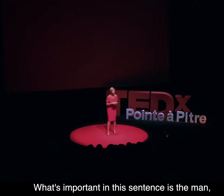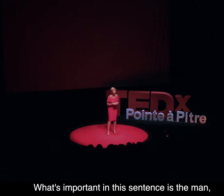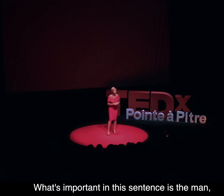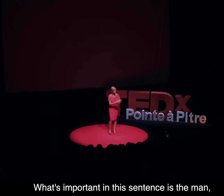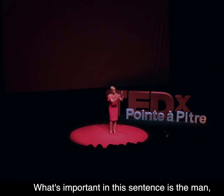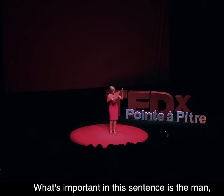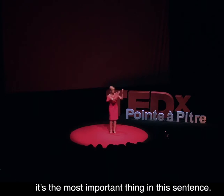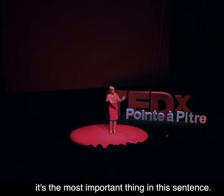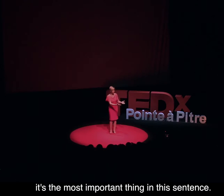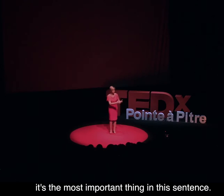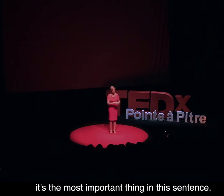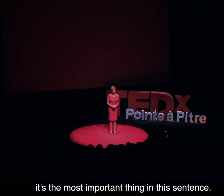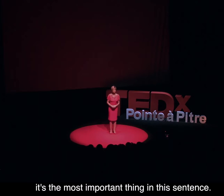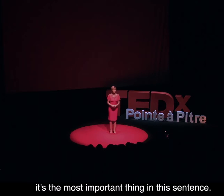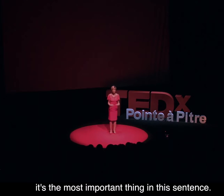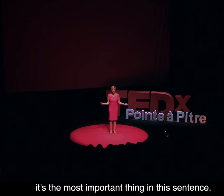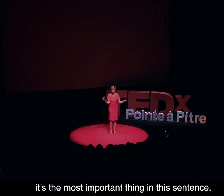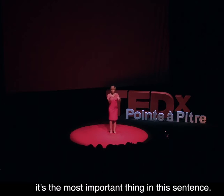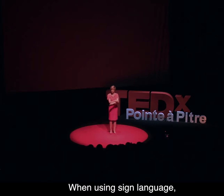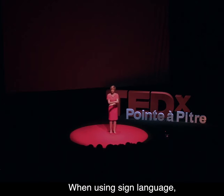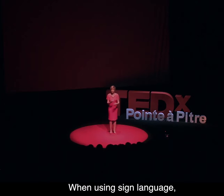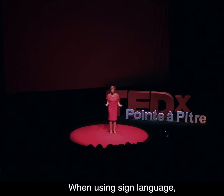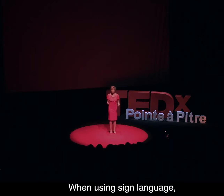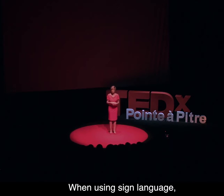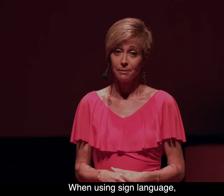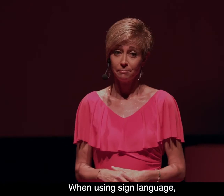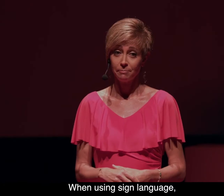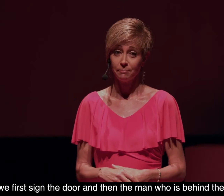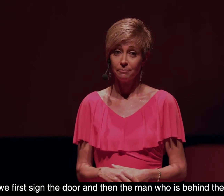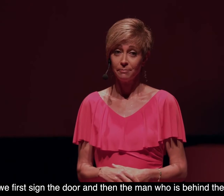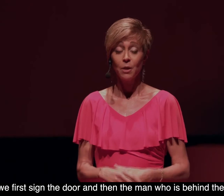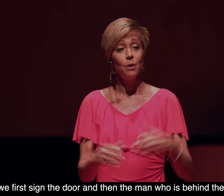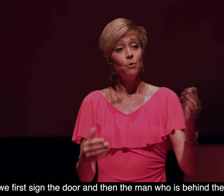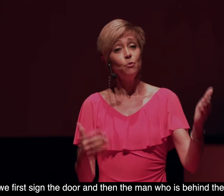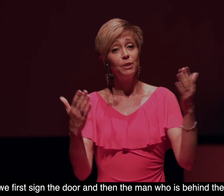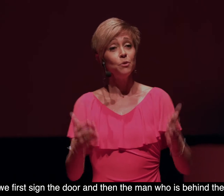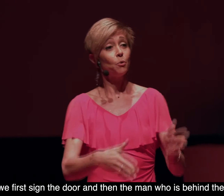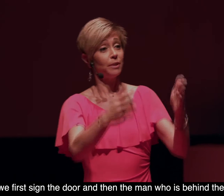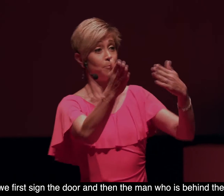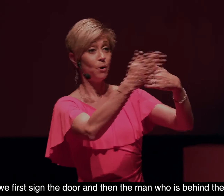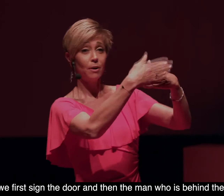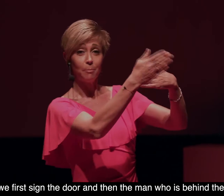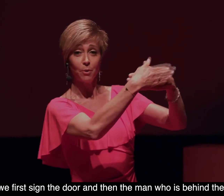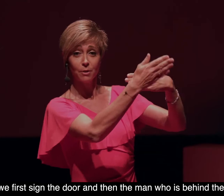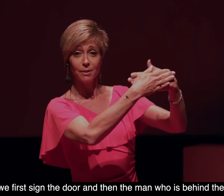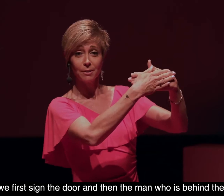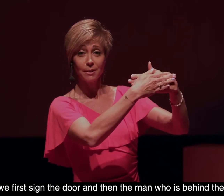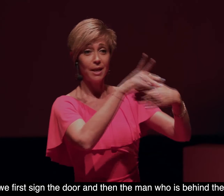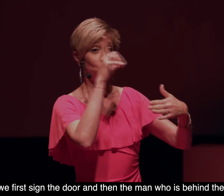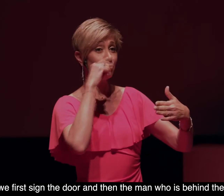phrase, c'est l'homme. Eh bien, en langue des signes, c'est tout l'inverse. Nous signerons d'abord la porte et nous